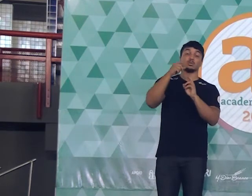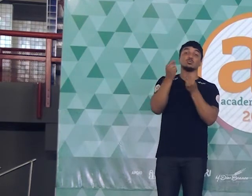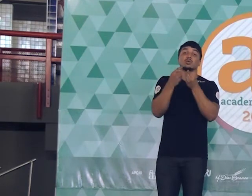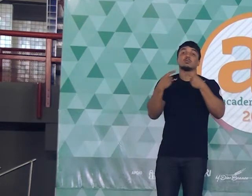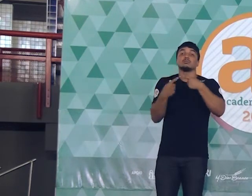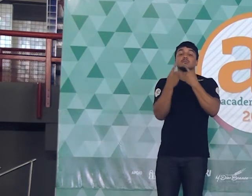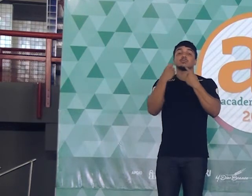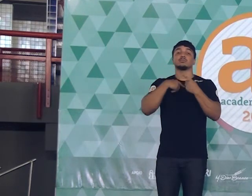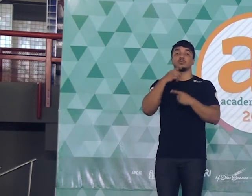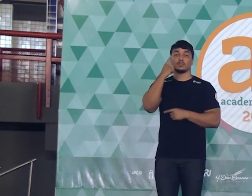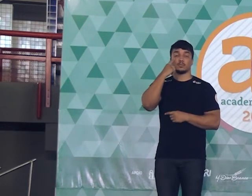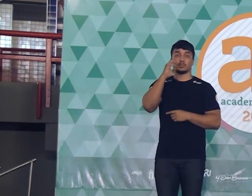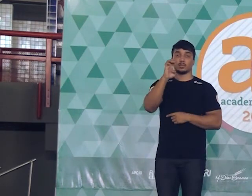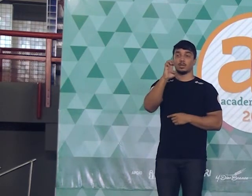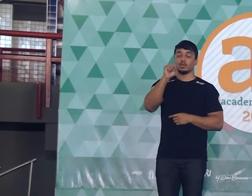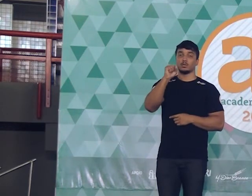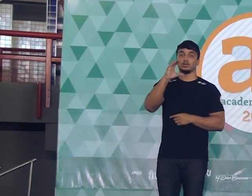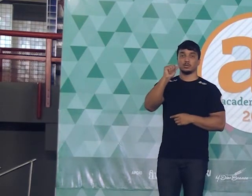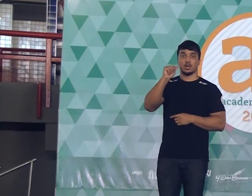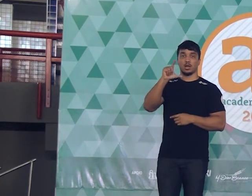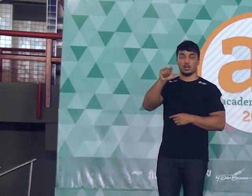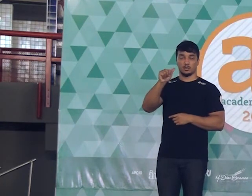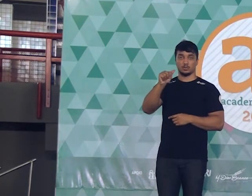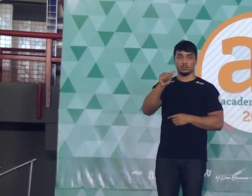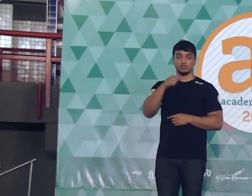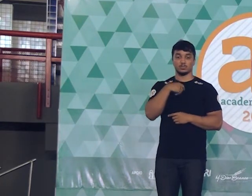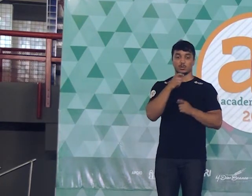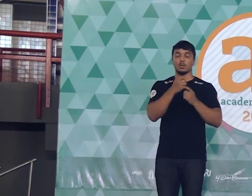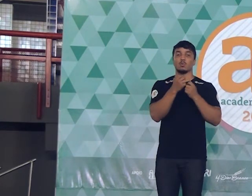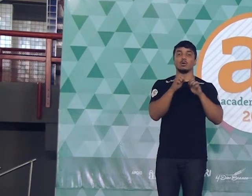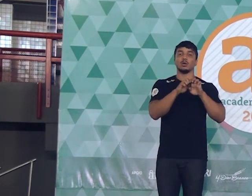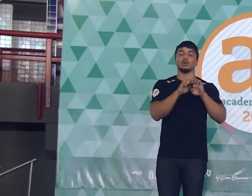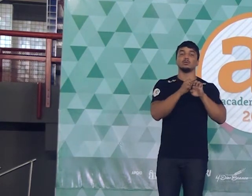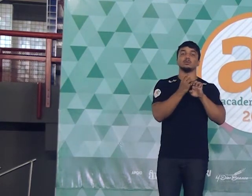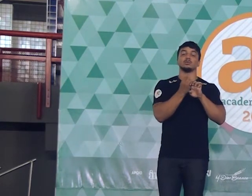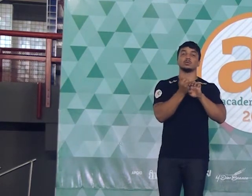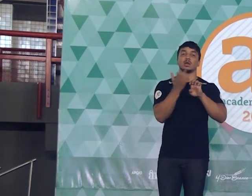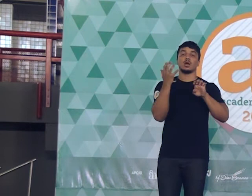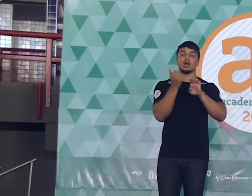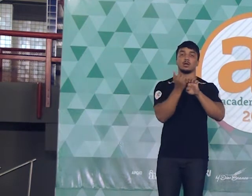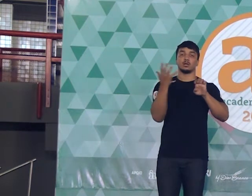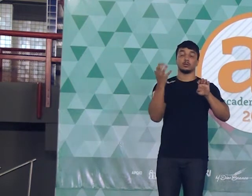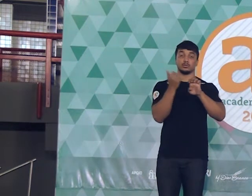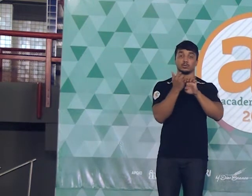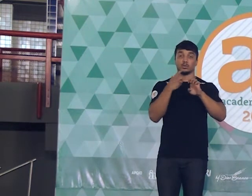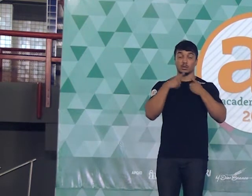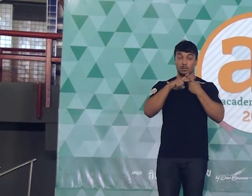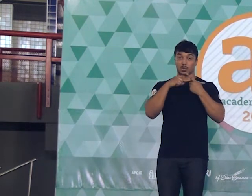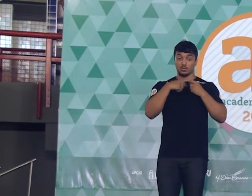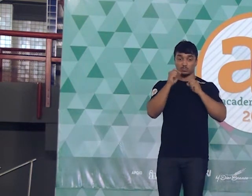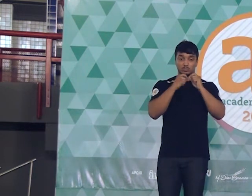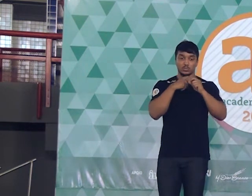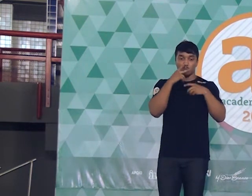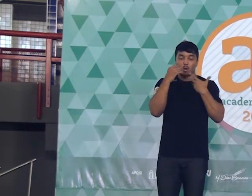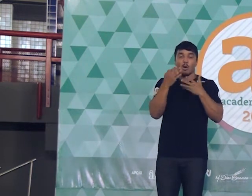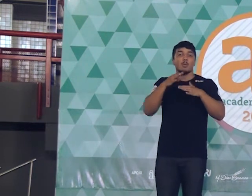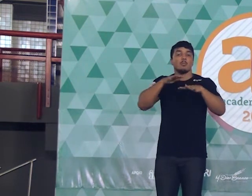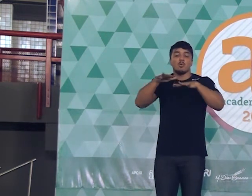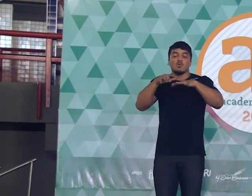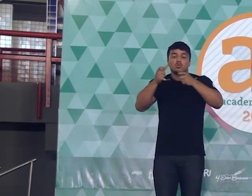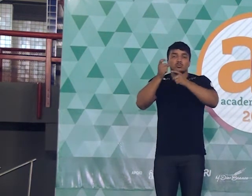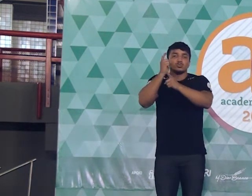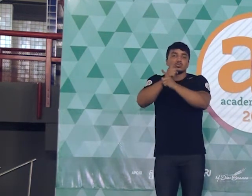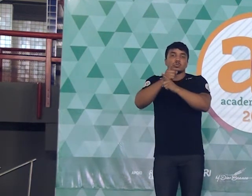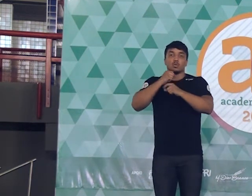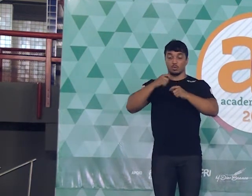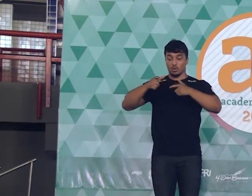uma escala proporcional às distâncias que a gente quer. Aonde o meu móvel vai estar, onde o meu objeto vai estar, eu vou